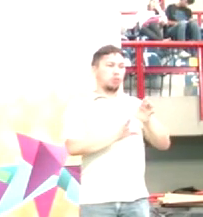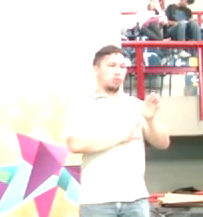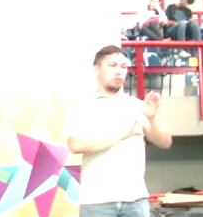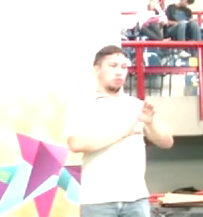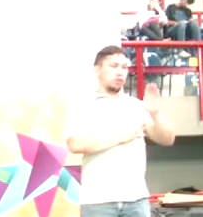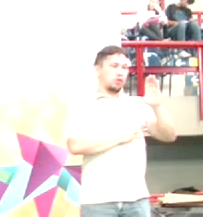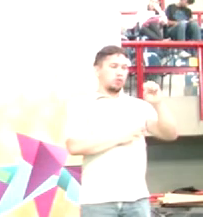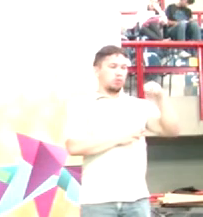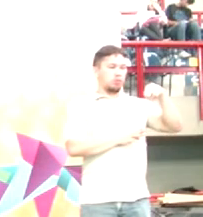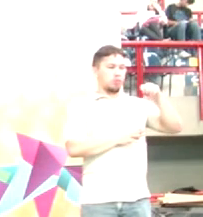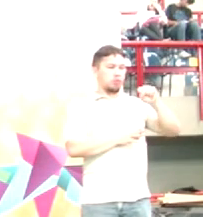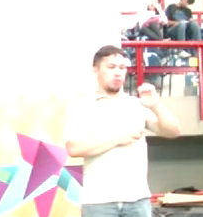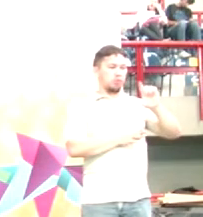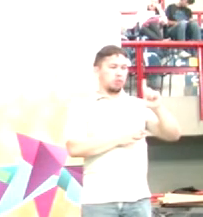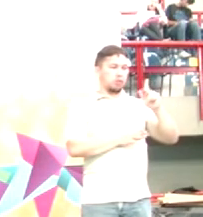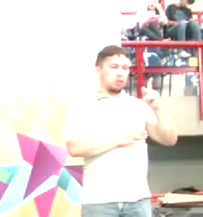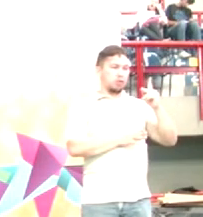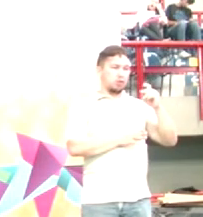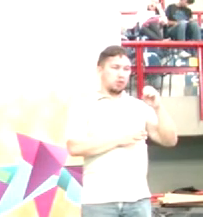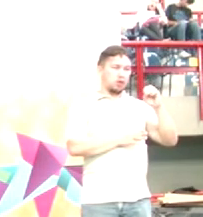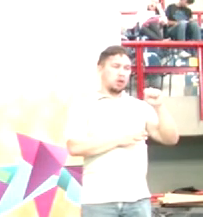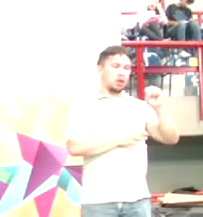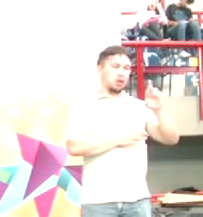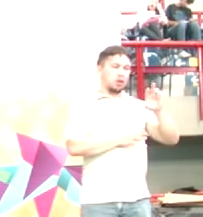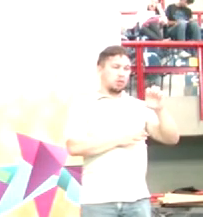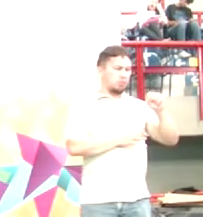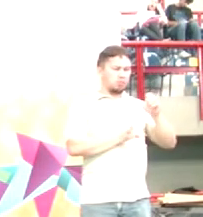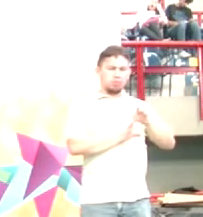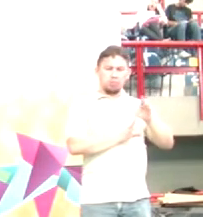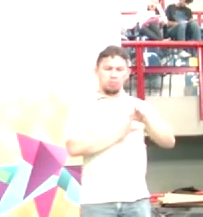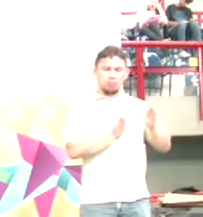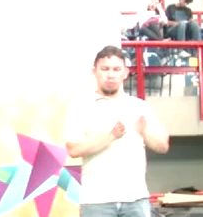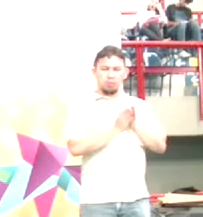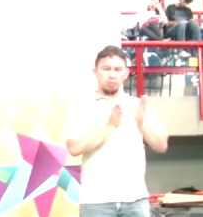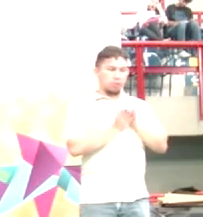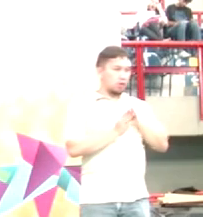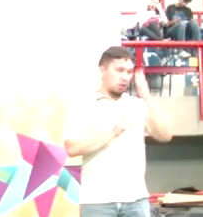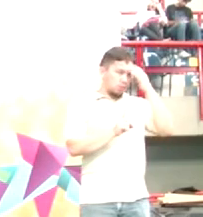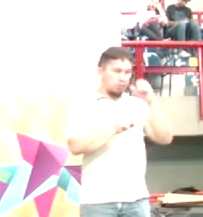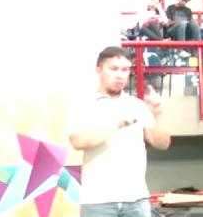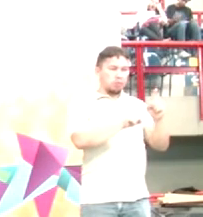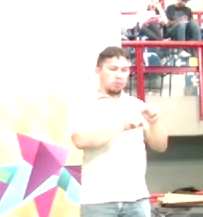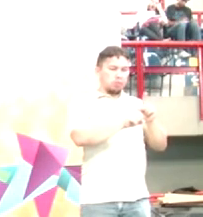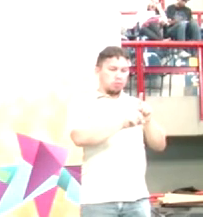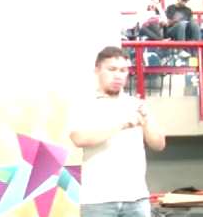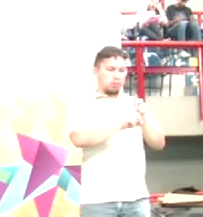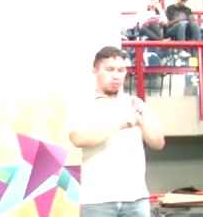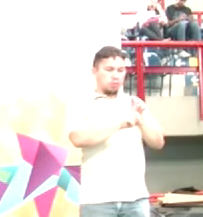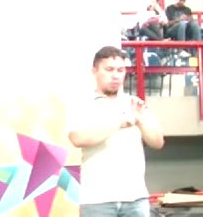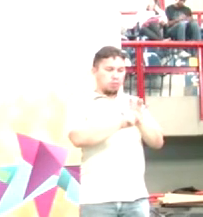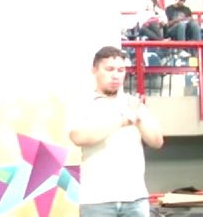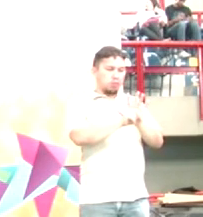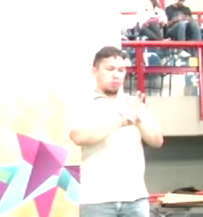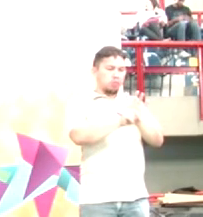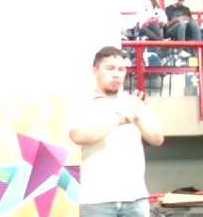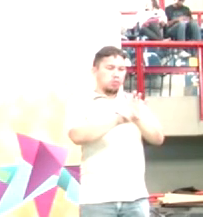para os pobres. Aí andando, por atrás dele, vai para